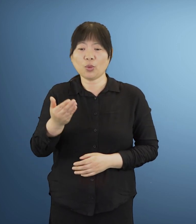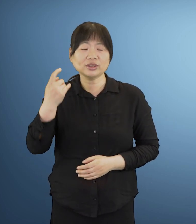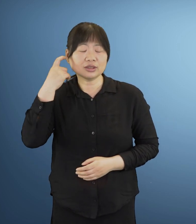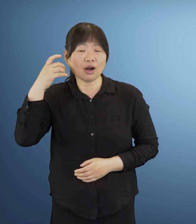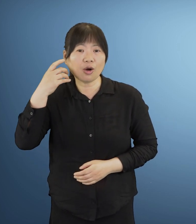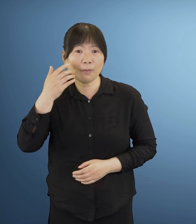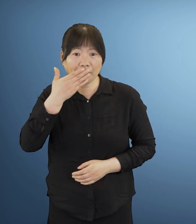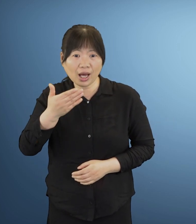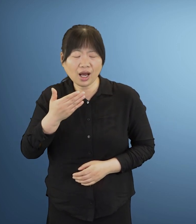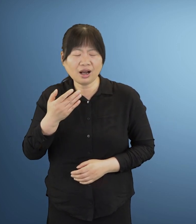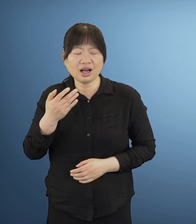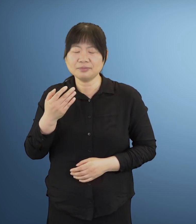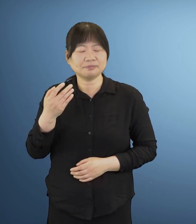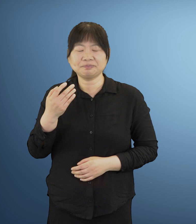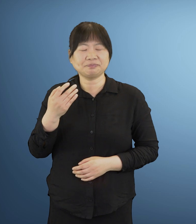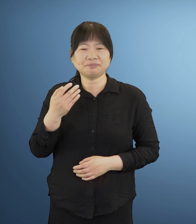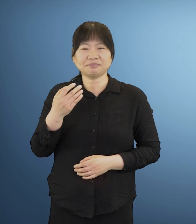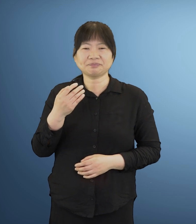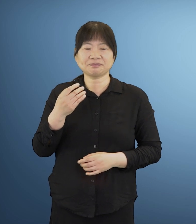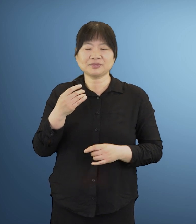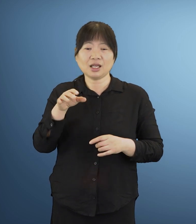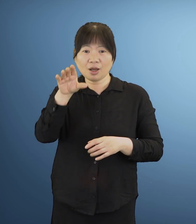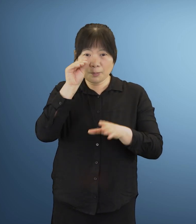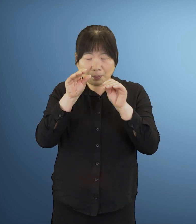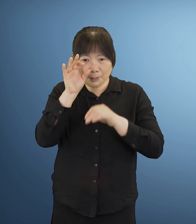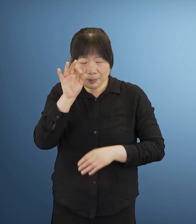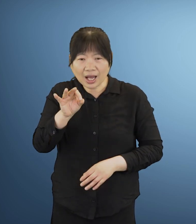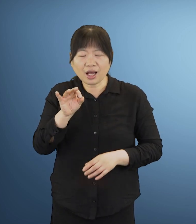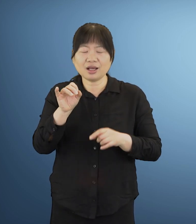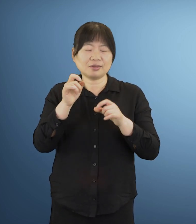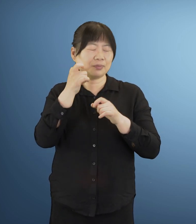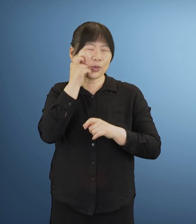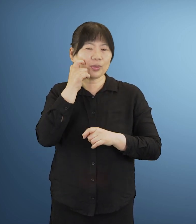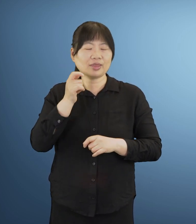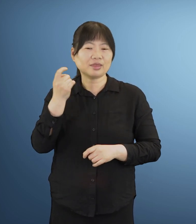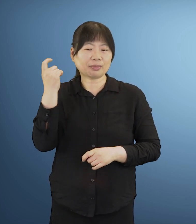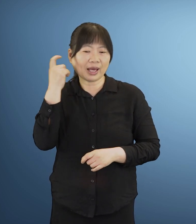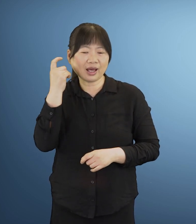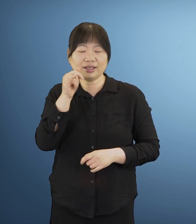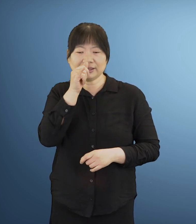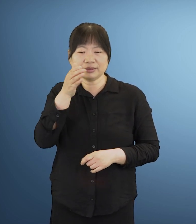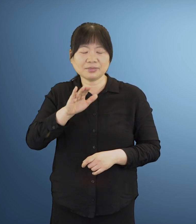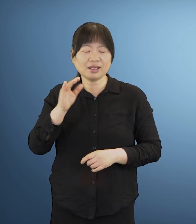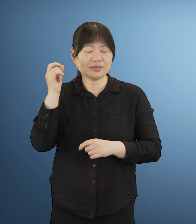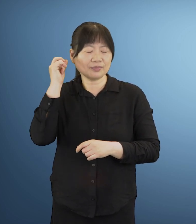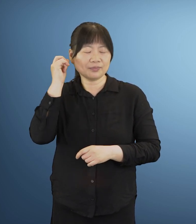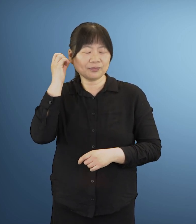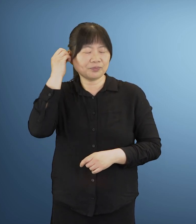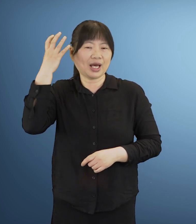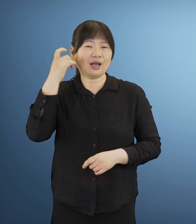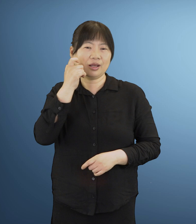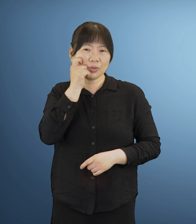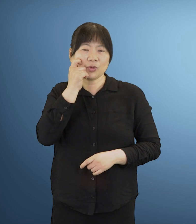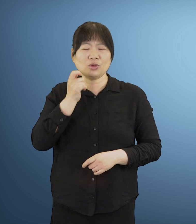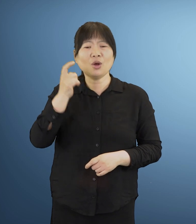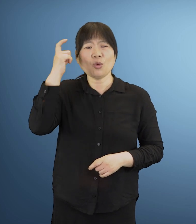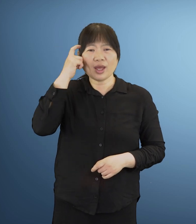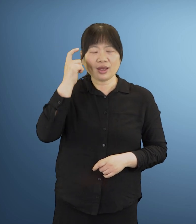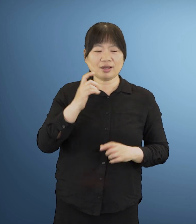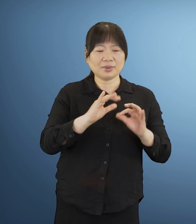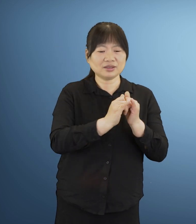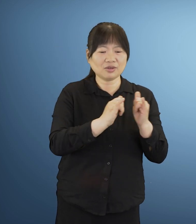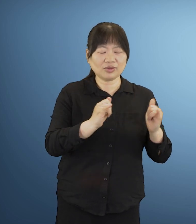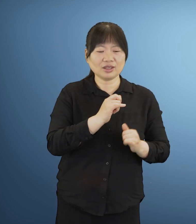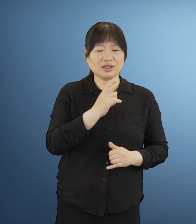들어도 깨닫지 못할 것이요 보기는 보아도 알지 못하리라. 이 백성들의 마음이 완악하여져서 그